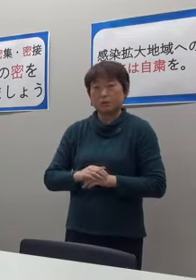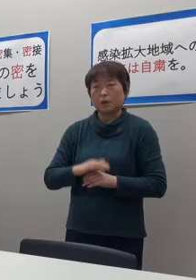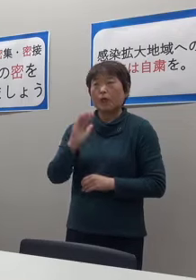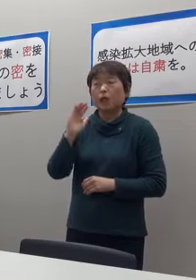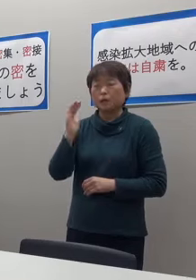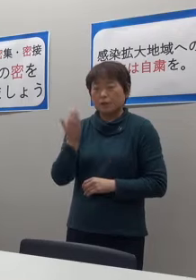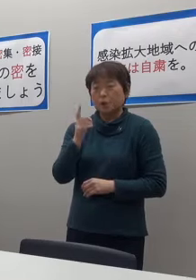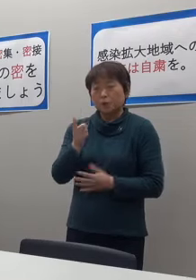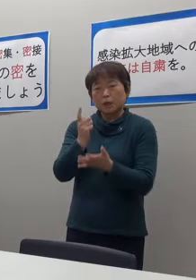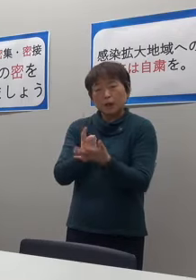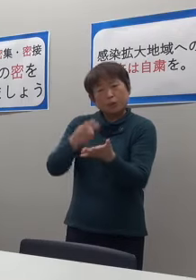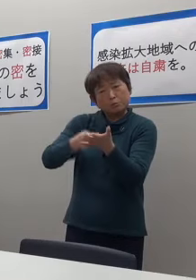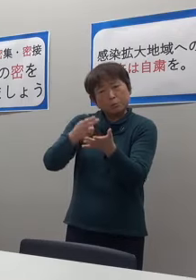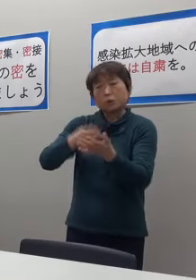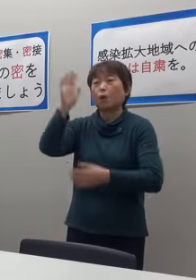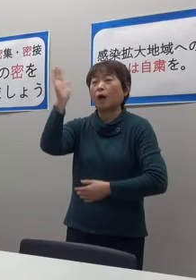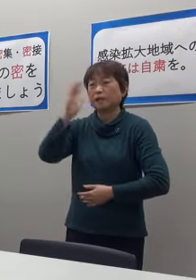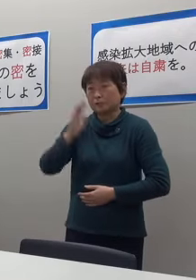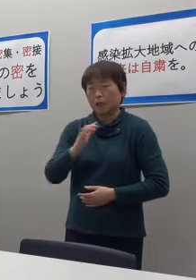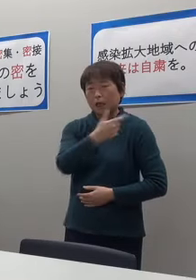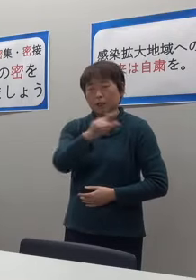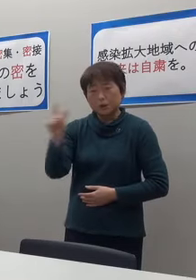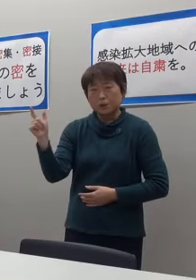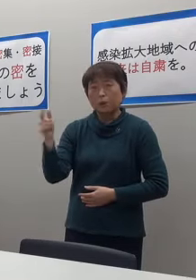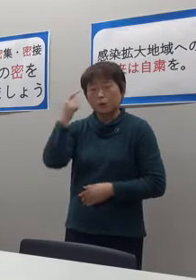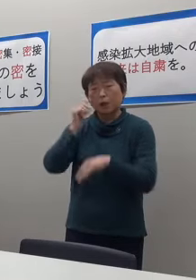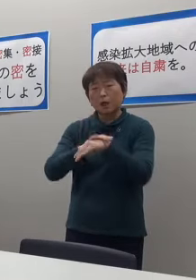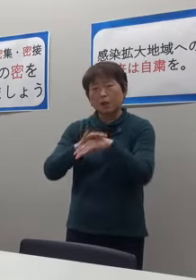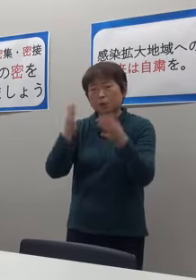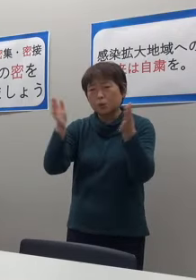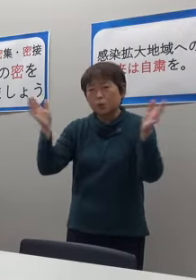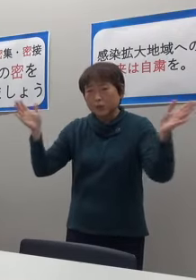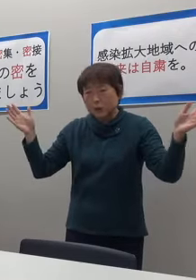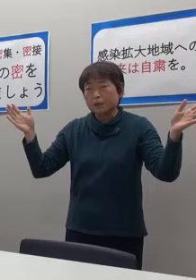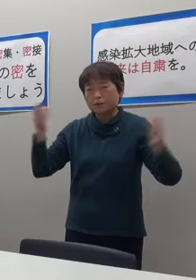思いますので、今ちょっと明言の方は差し控えたいというふうに思います。